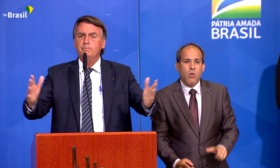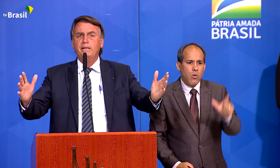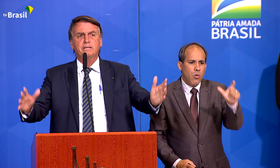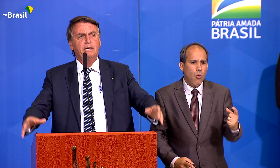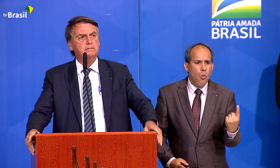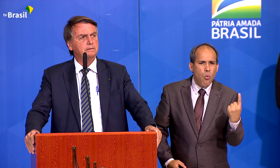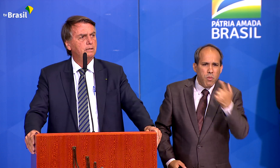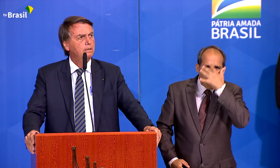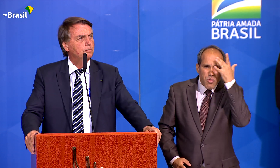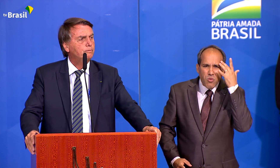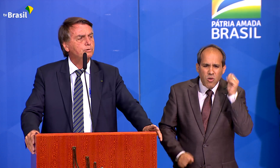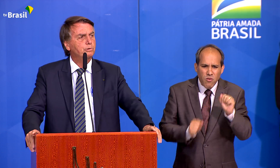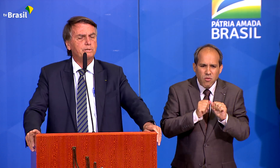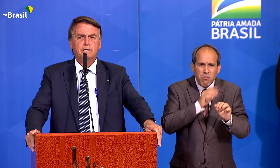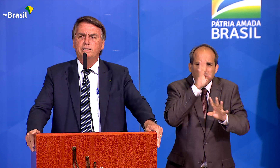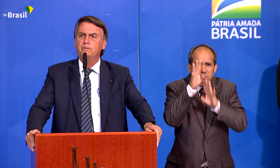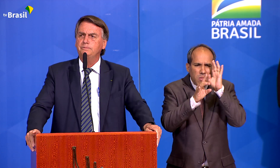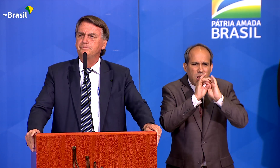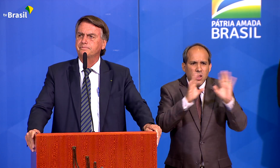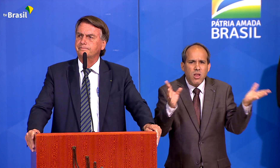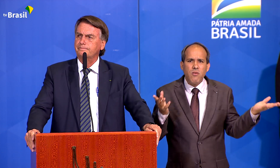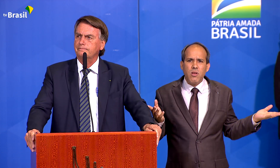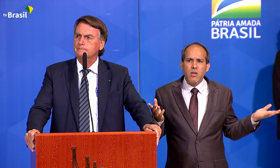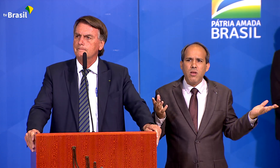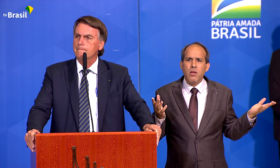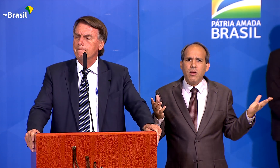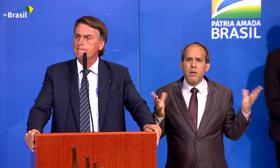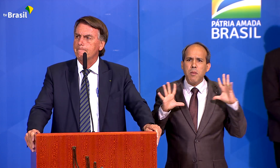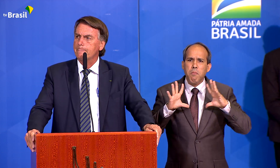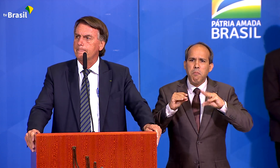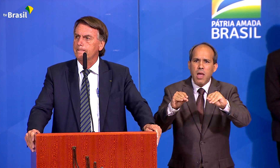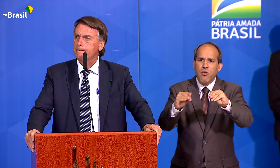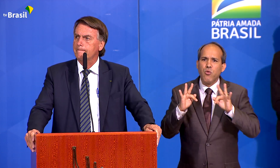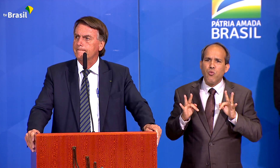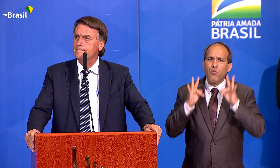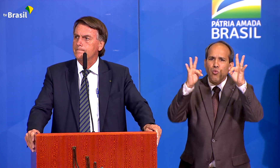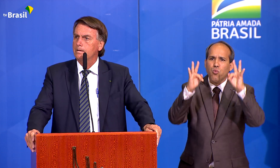pessoa faz o que bem entende com futuro de cada um